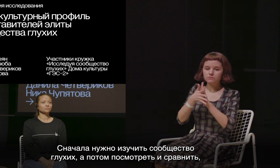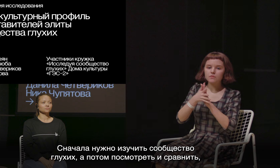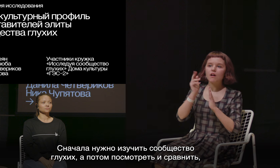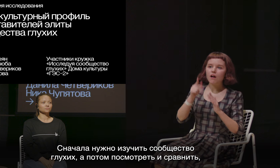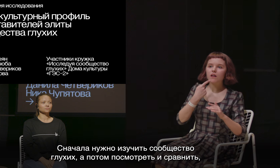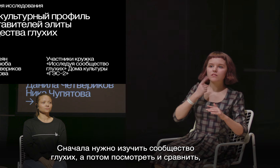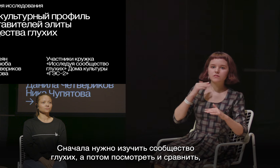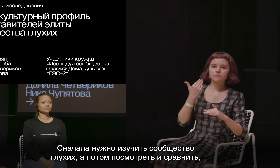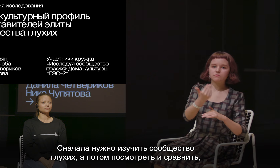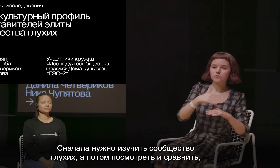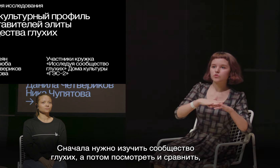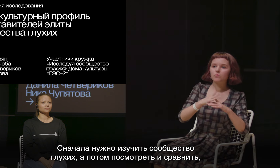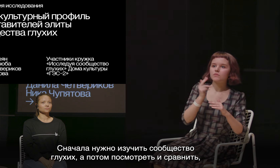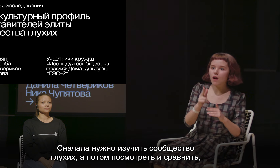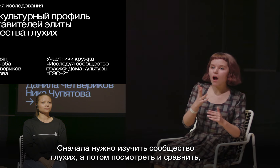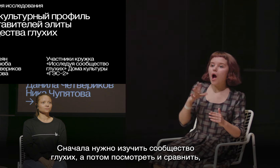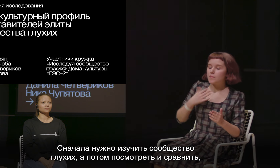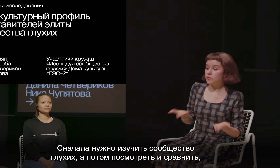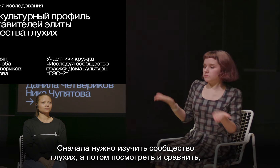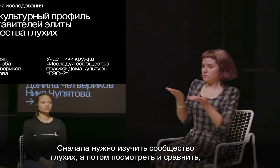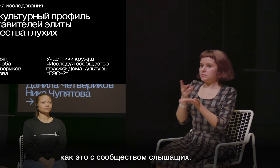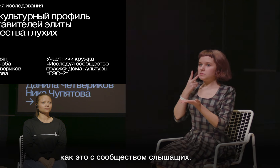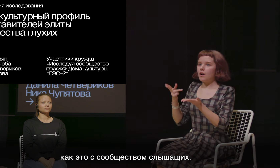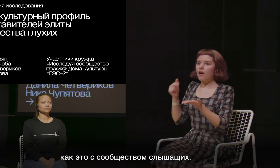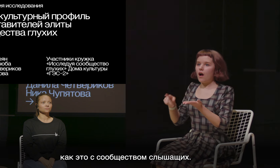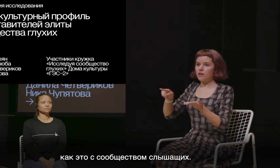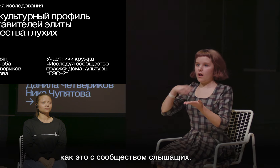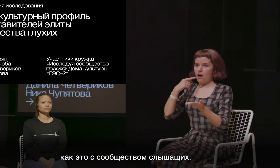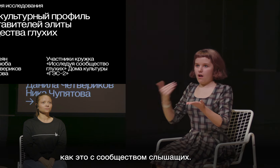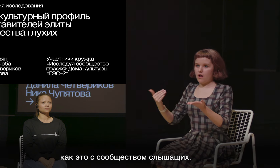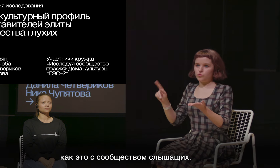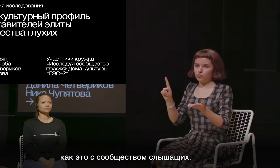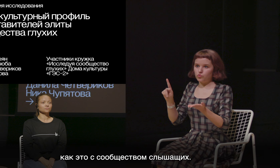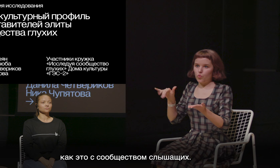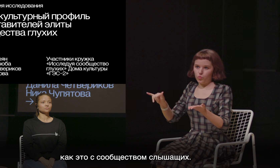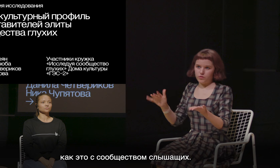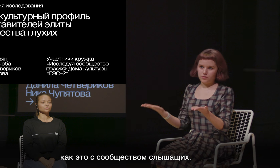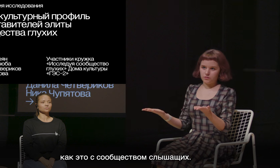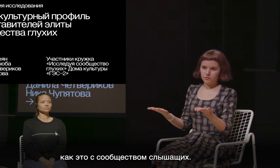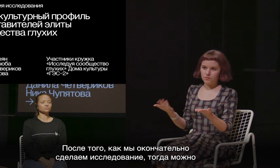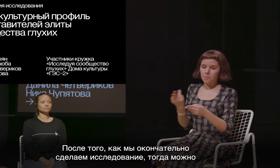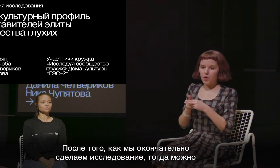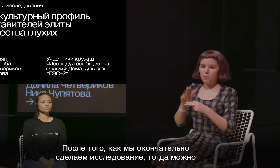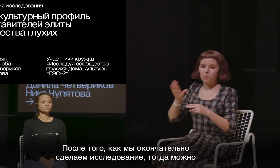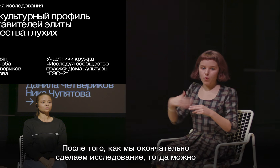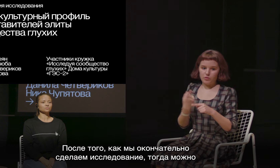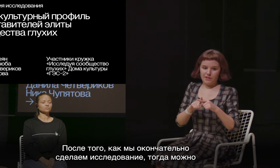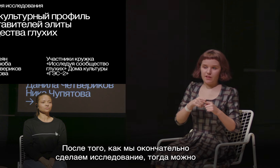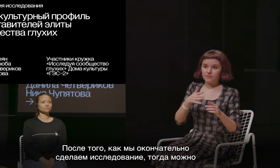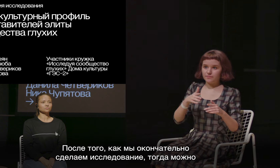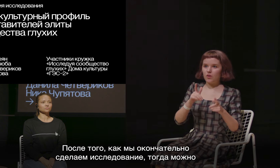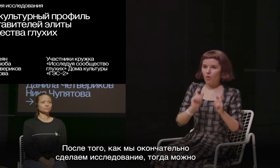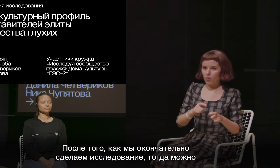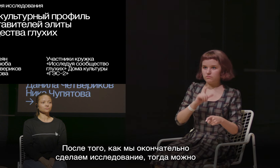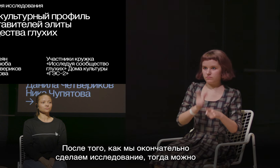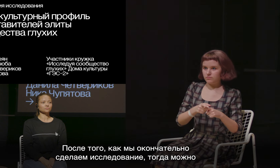мы не можем. Сначала нужно изучить сообщество глухих, и потом посмотреть и сравнить, как это с сообществом слышащих. После